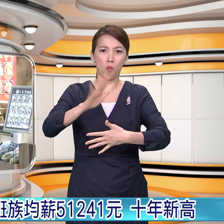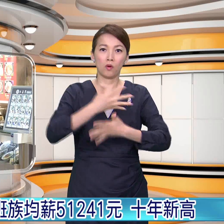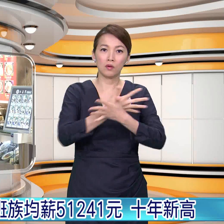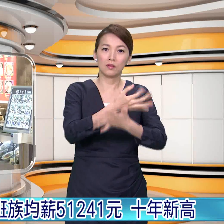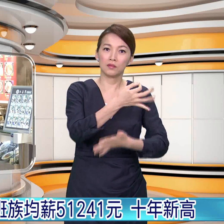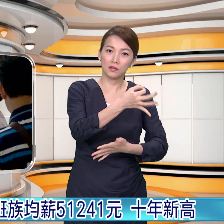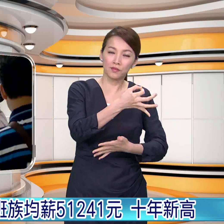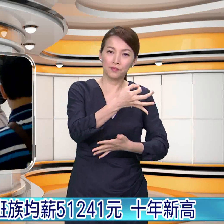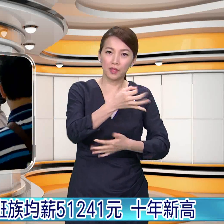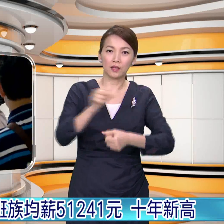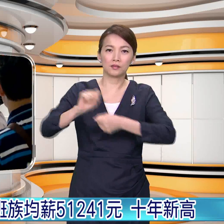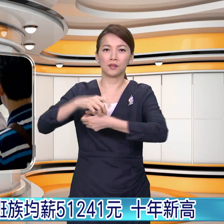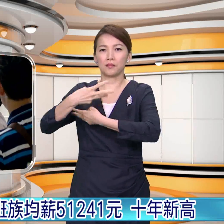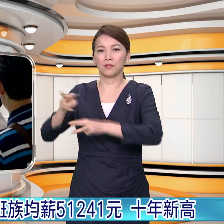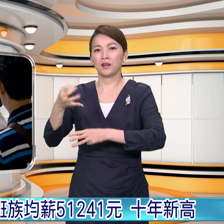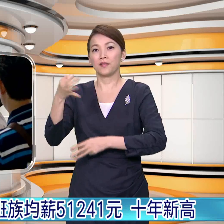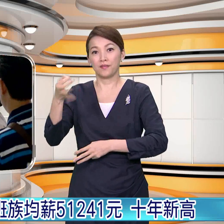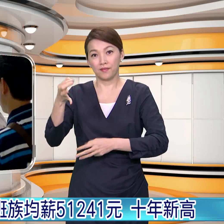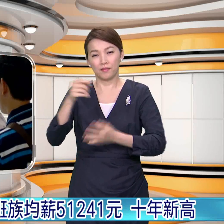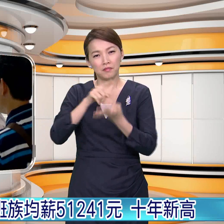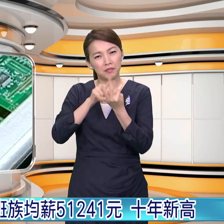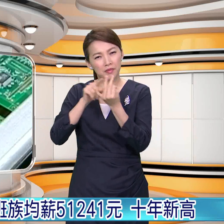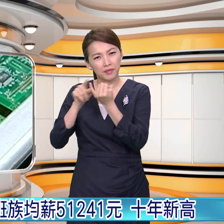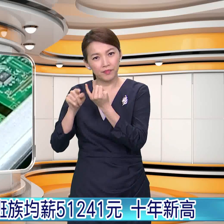费等等，平均高达